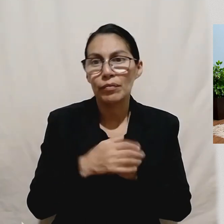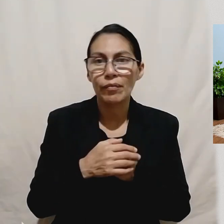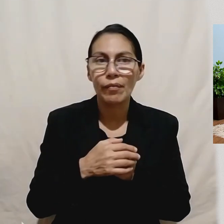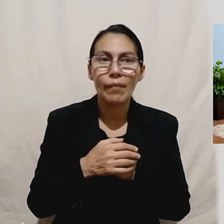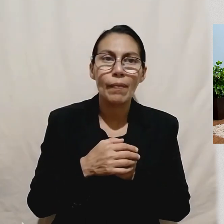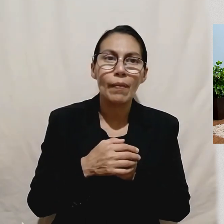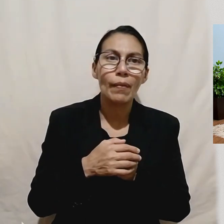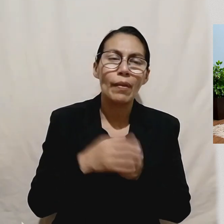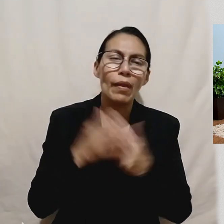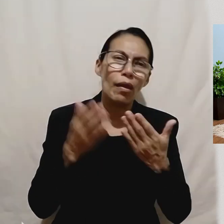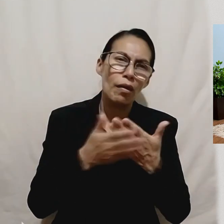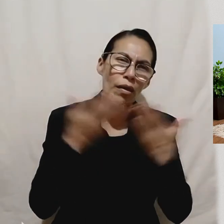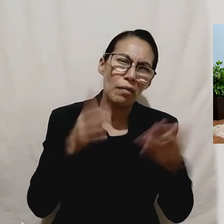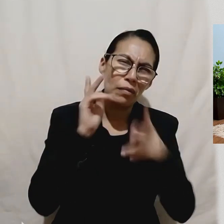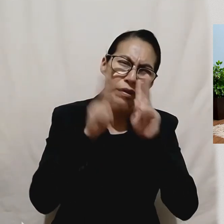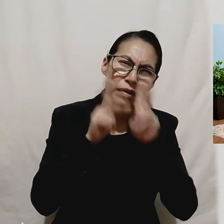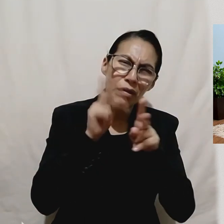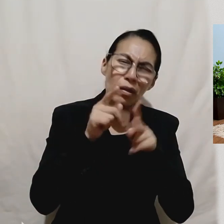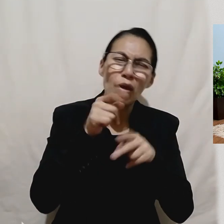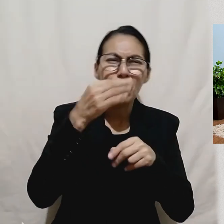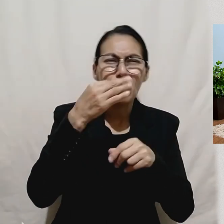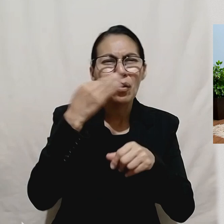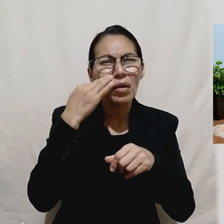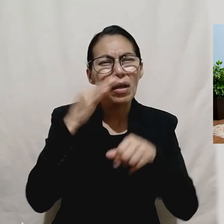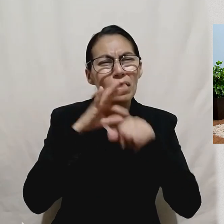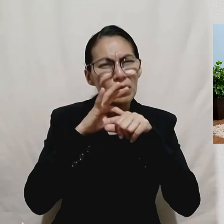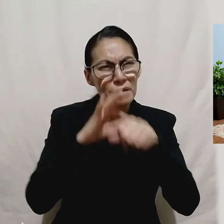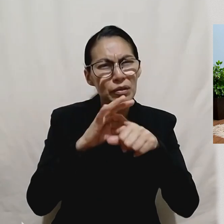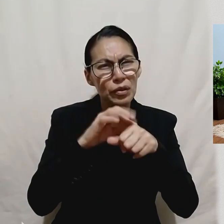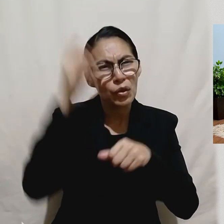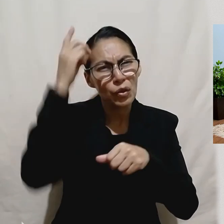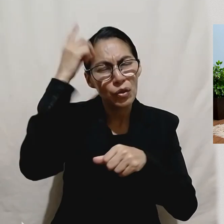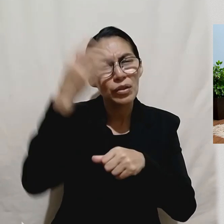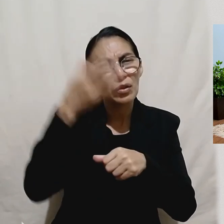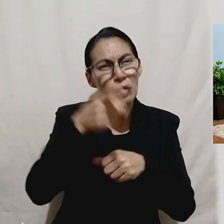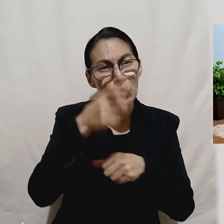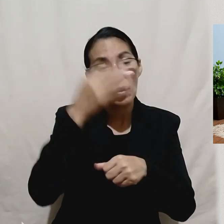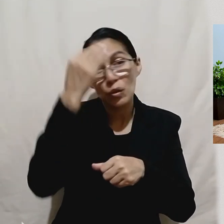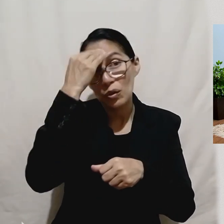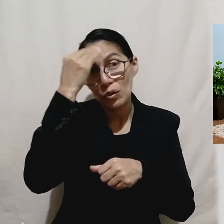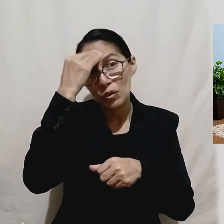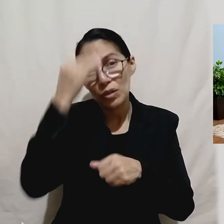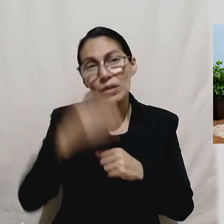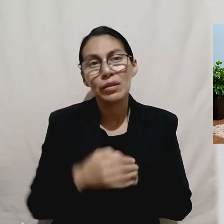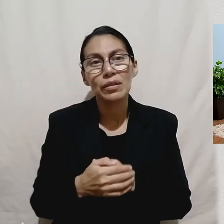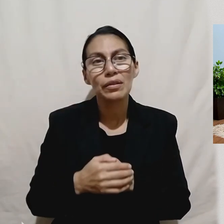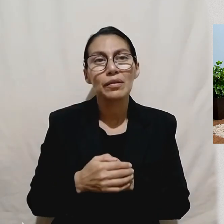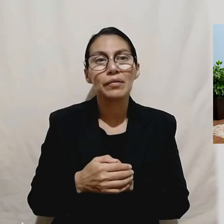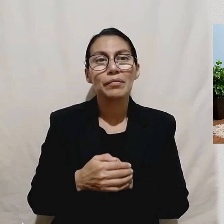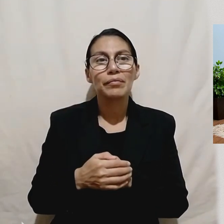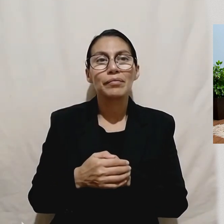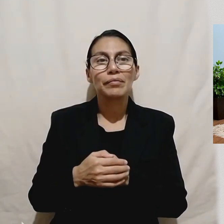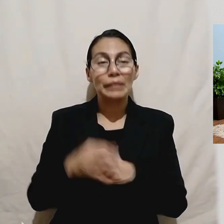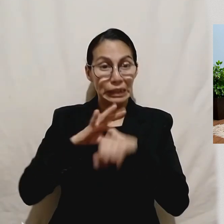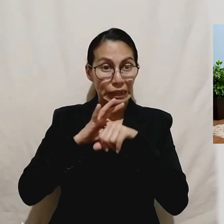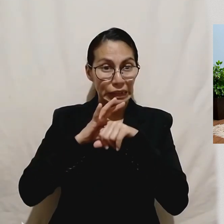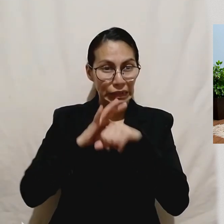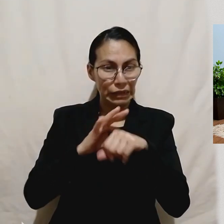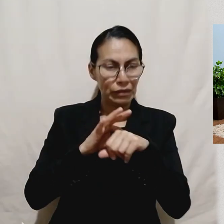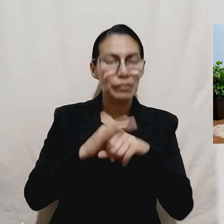una parte cuéntanos algo más de tu experiencia con ese Dios que conociste de manera